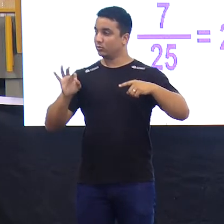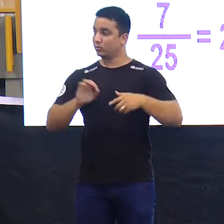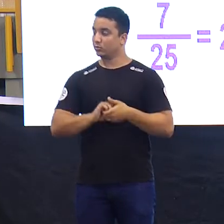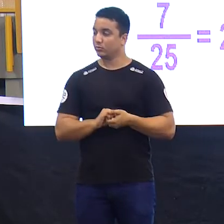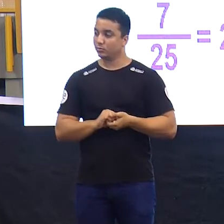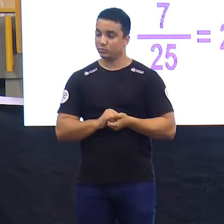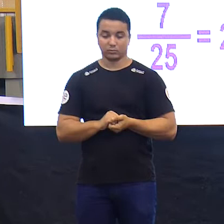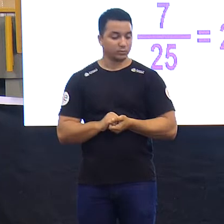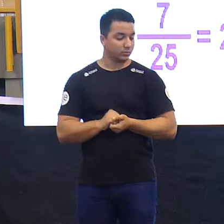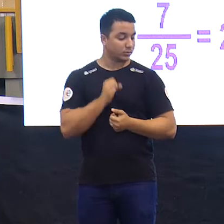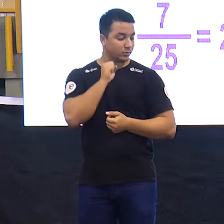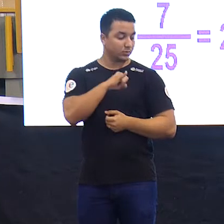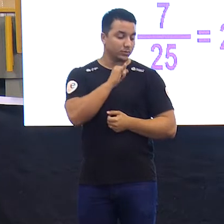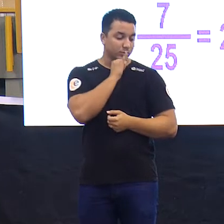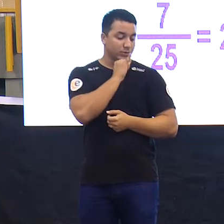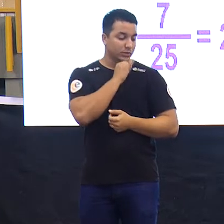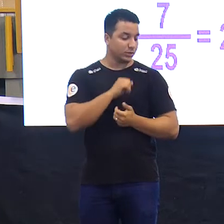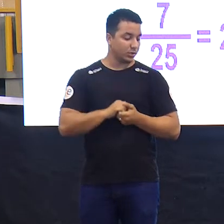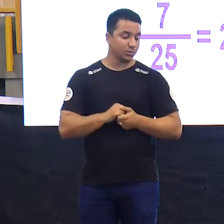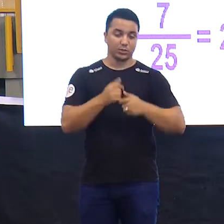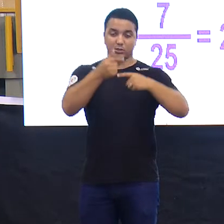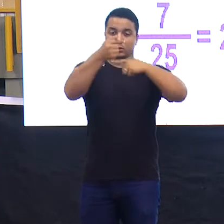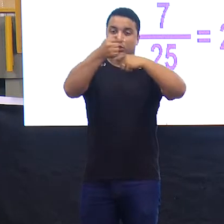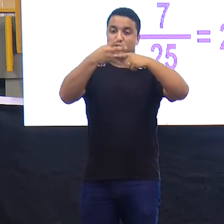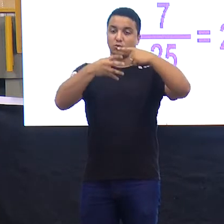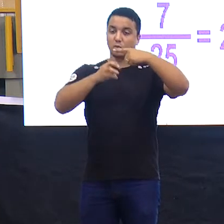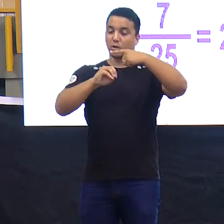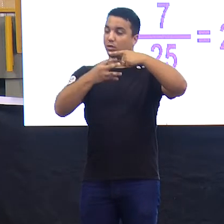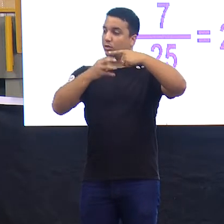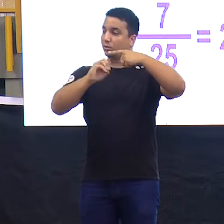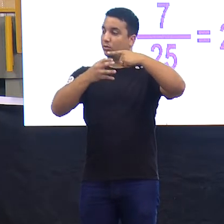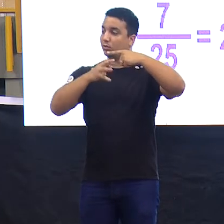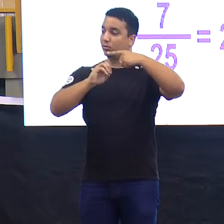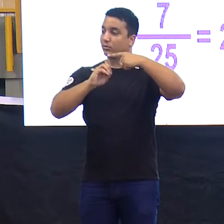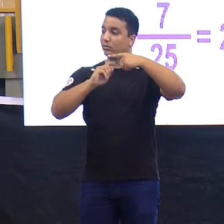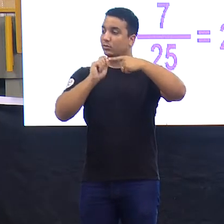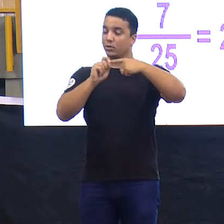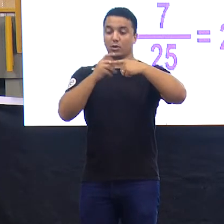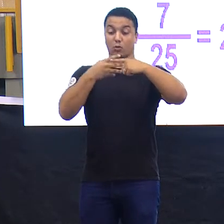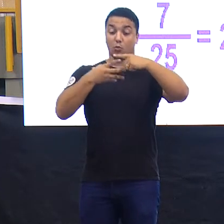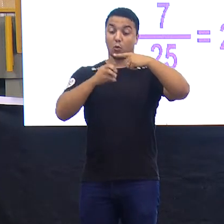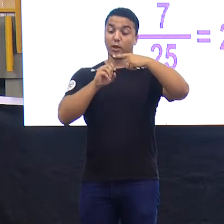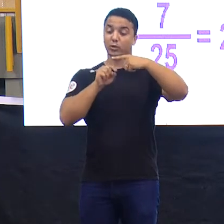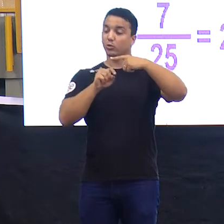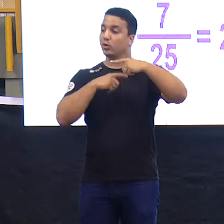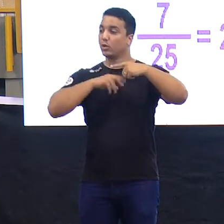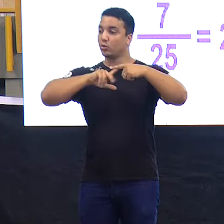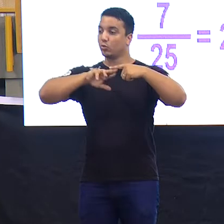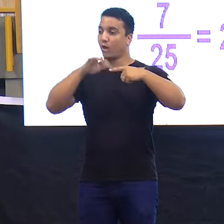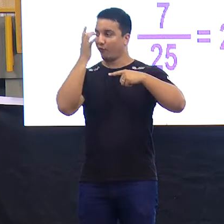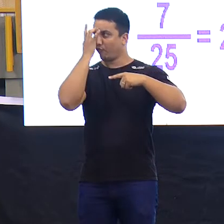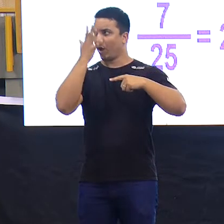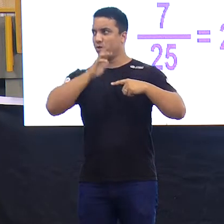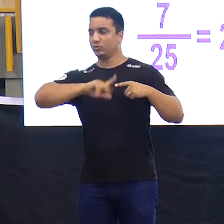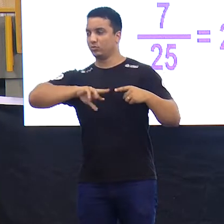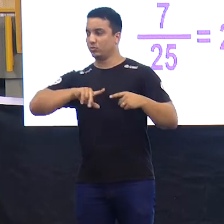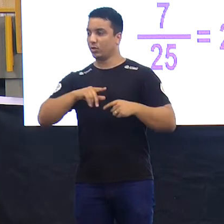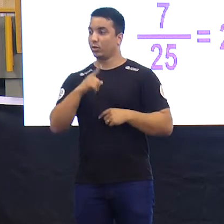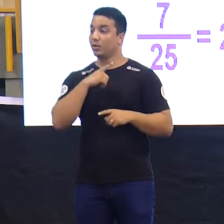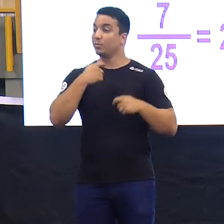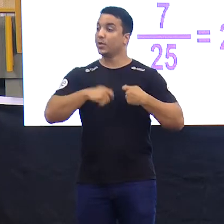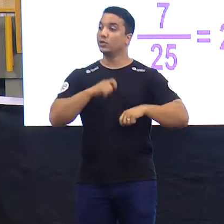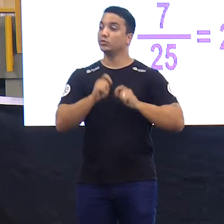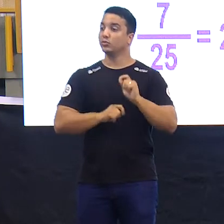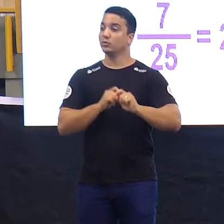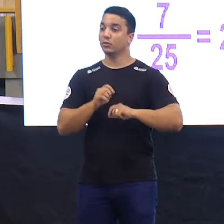35%. E se eu tivesse 7 sobre 40? O 40 não é aquele número fácil. Então eu faço o